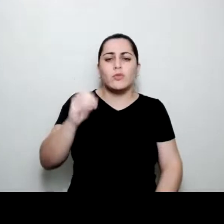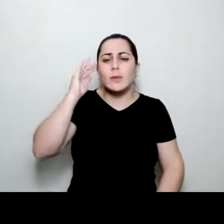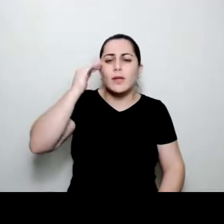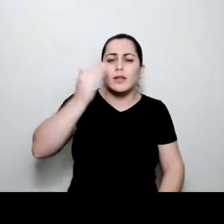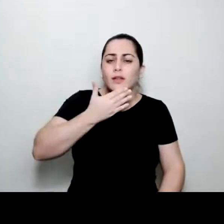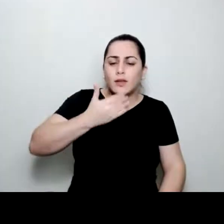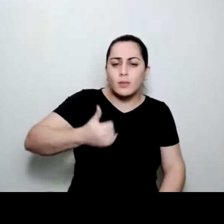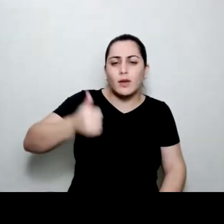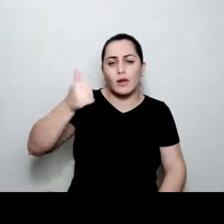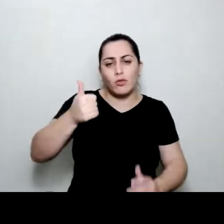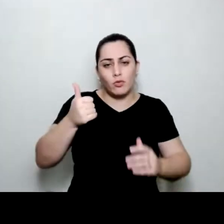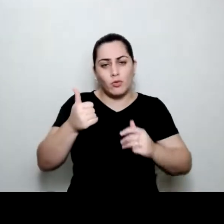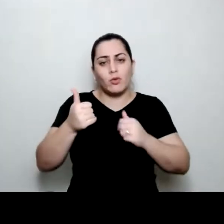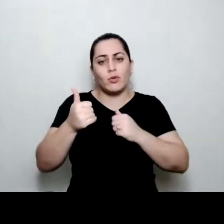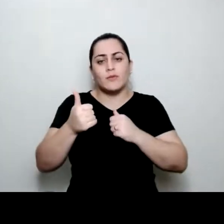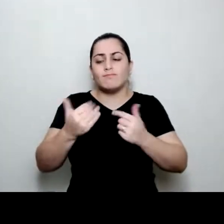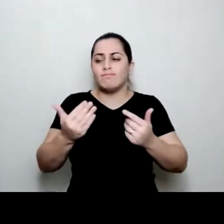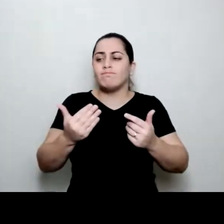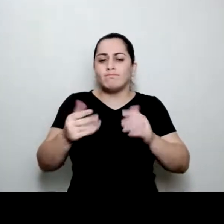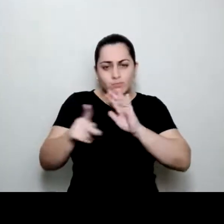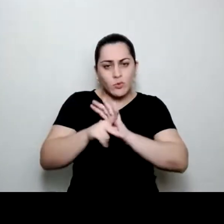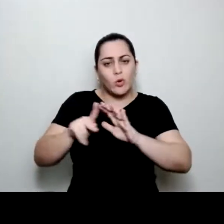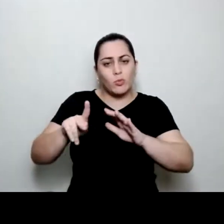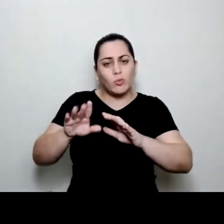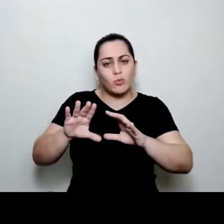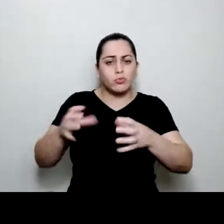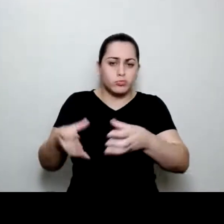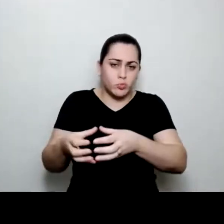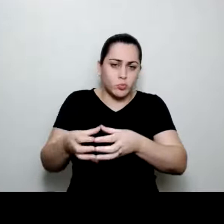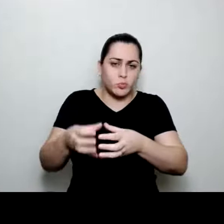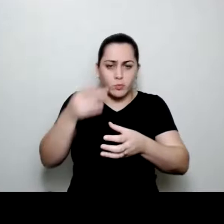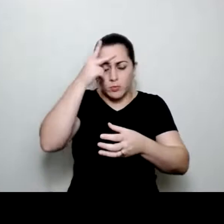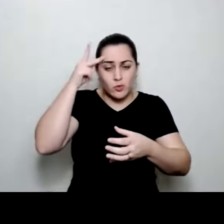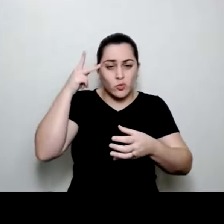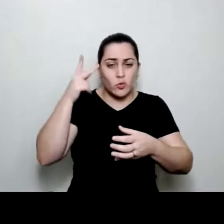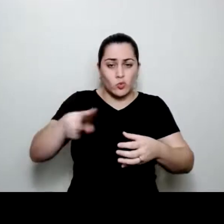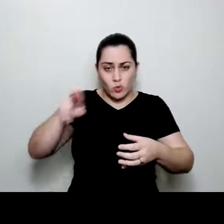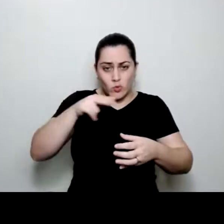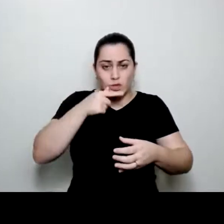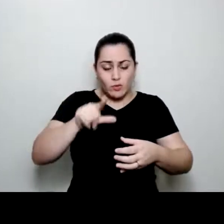compreendidos de maneira mais nativa, com